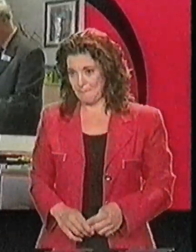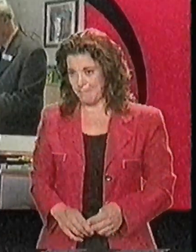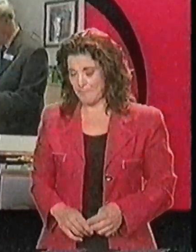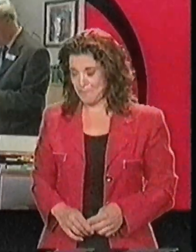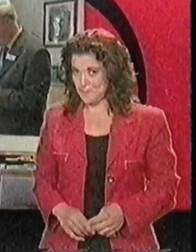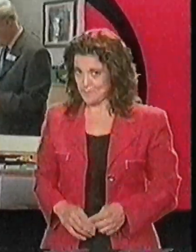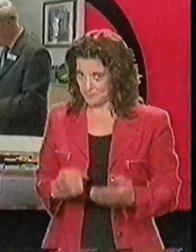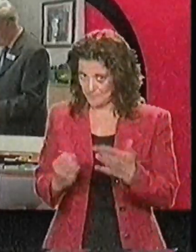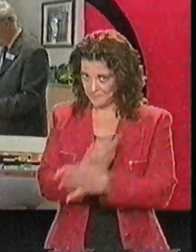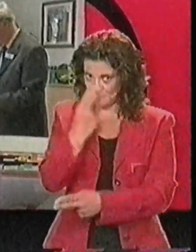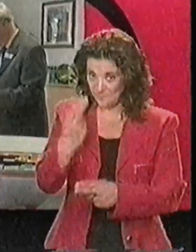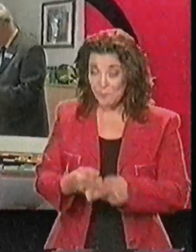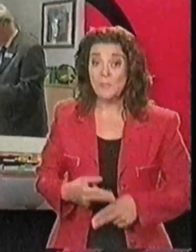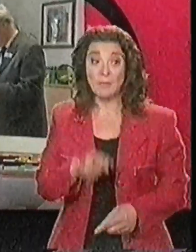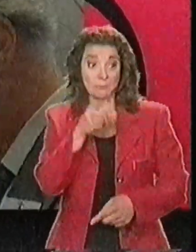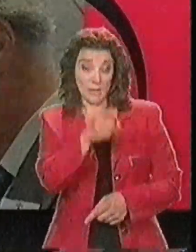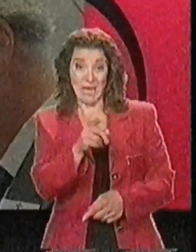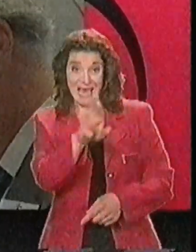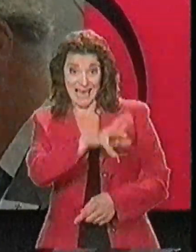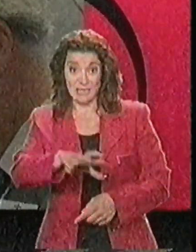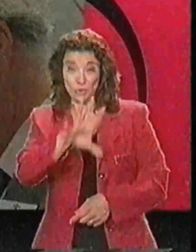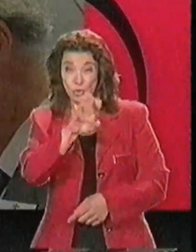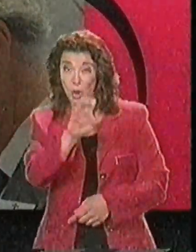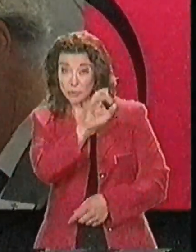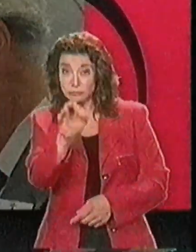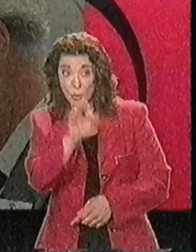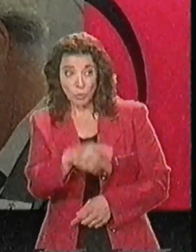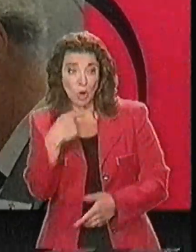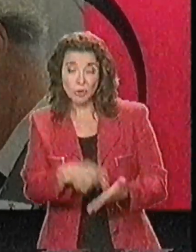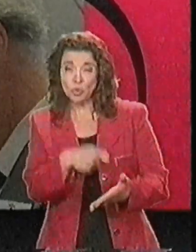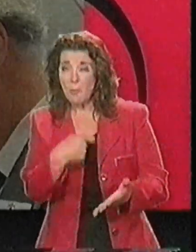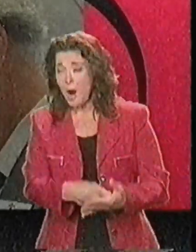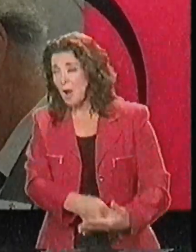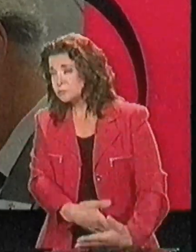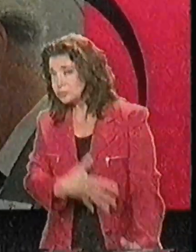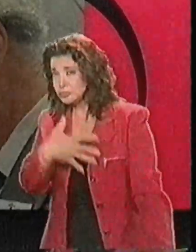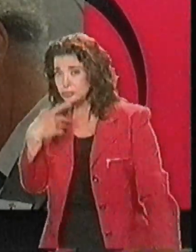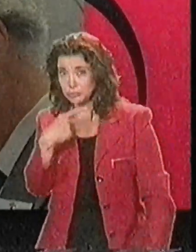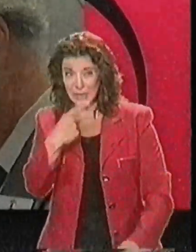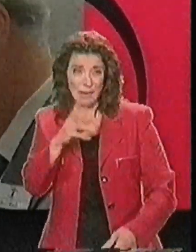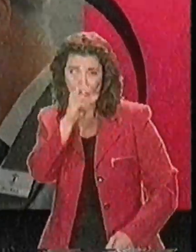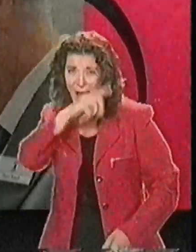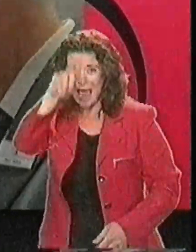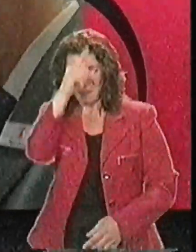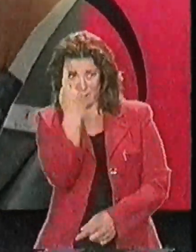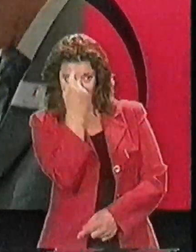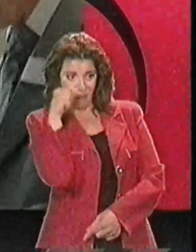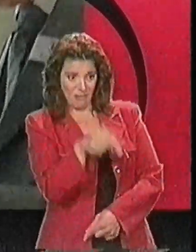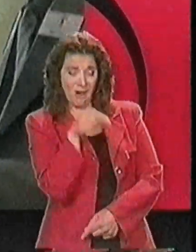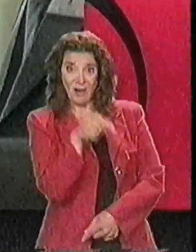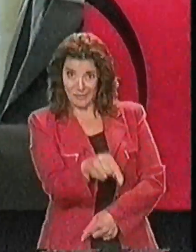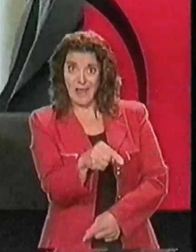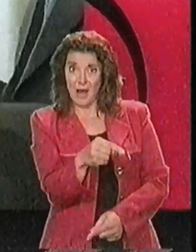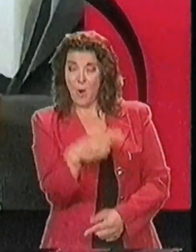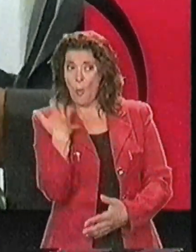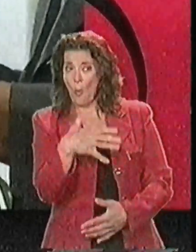Pourtant, avec 30% de chômeurs, la région bat le plus triste record d'Allemagne et les problèmes sont légion.